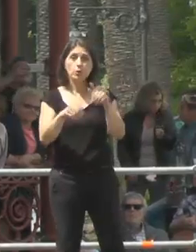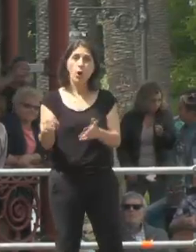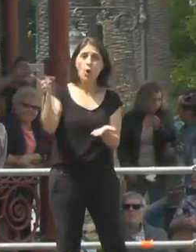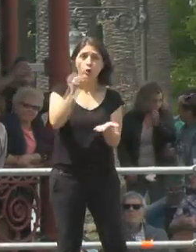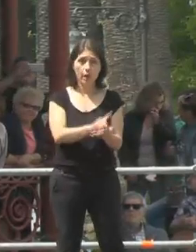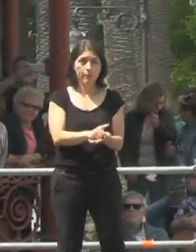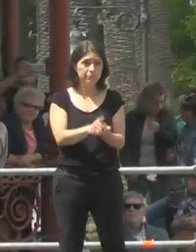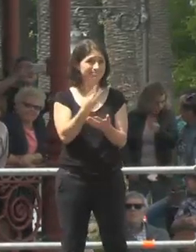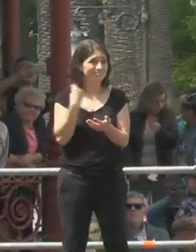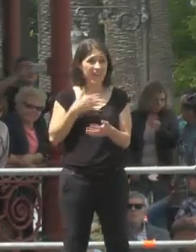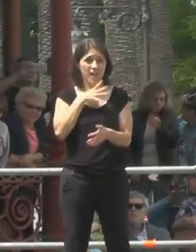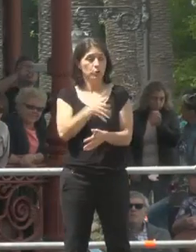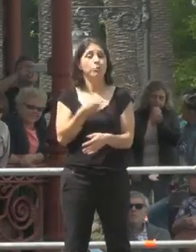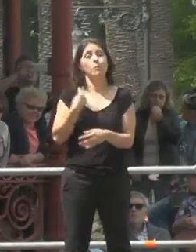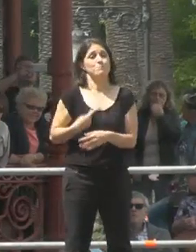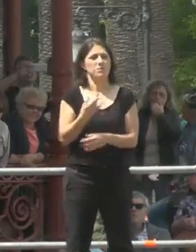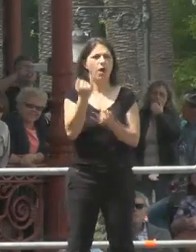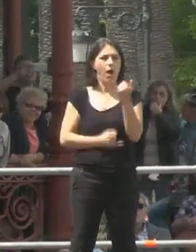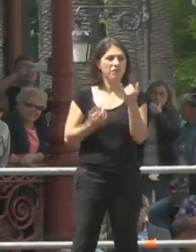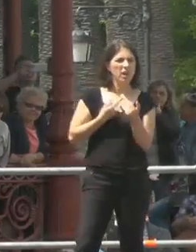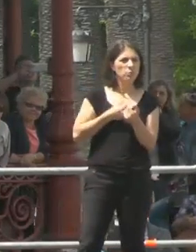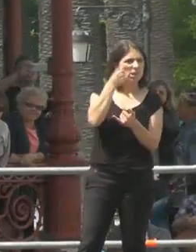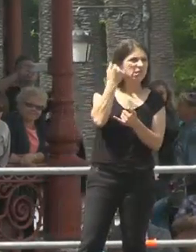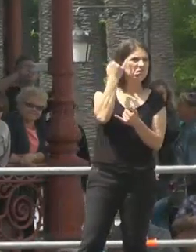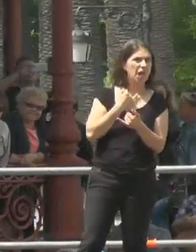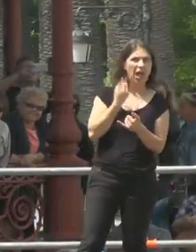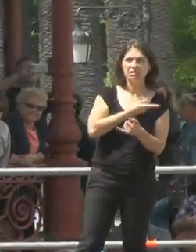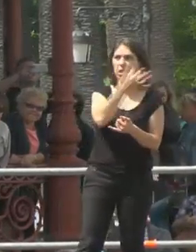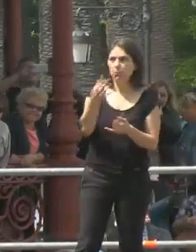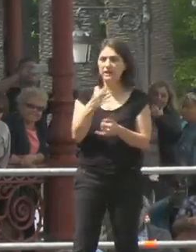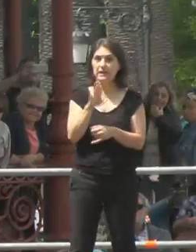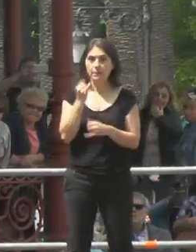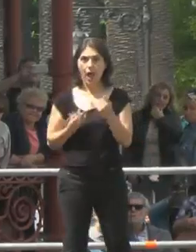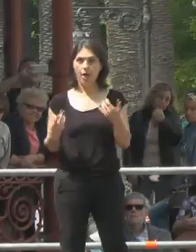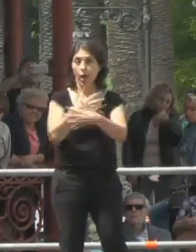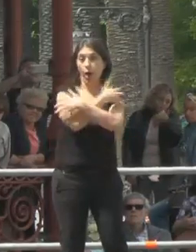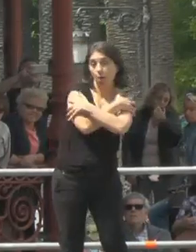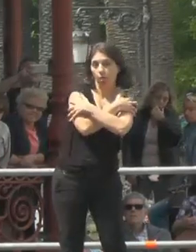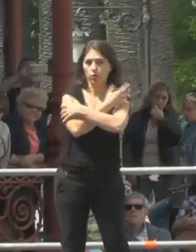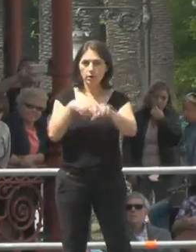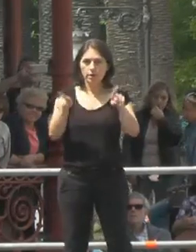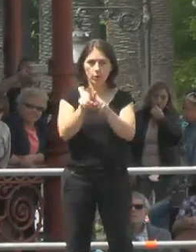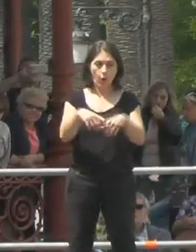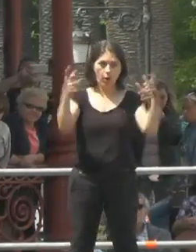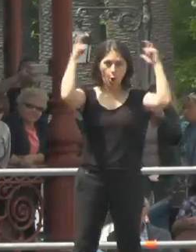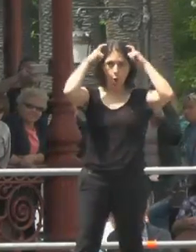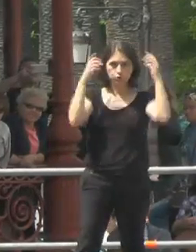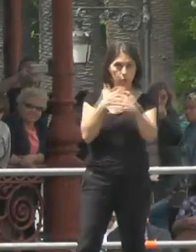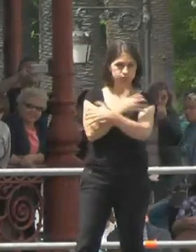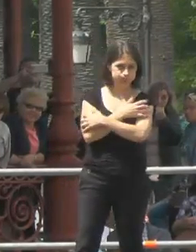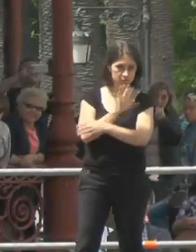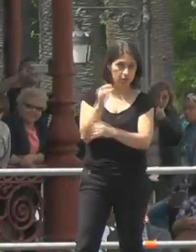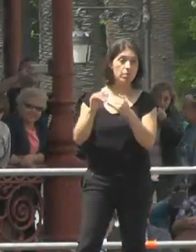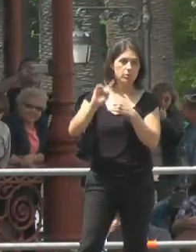se explica si no el abrazo que se dieron Pedro Sánchez y Rivera, que al final va a resultar ser el abrazo del oso? Ya se apañará el señor Pedro